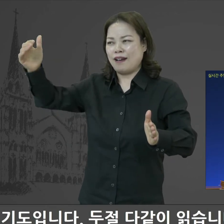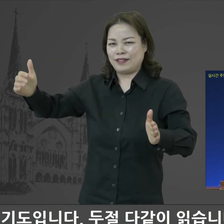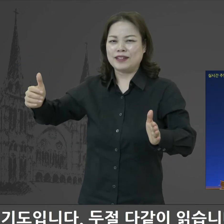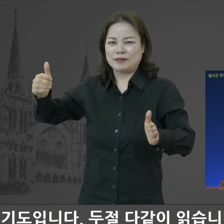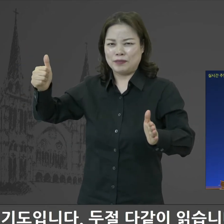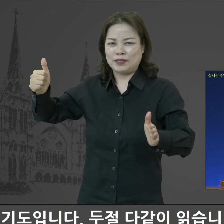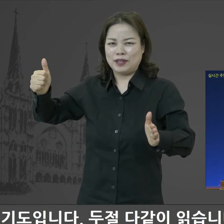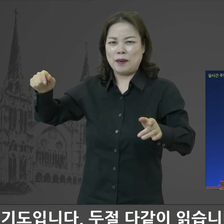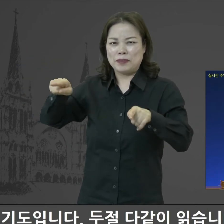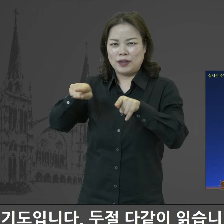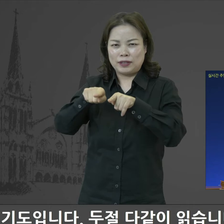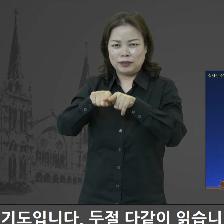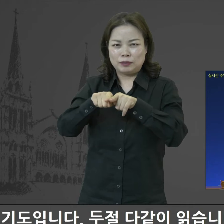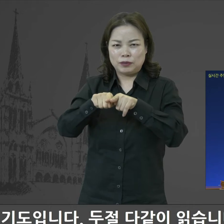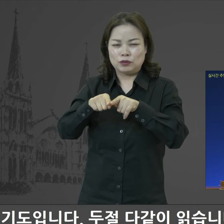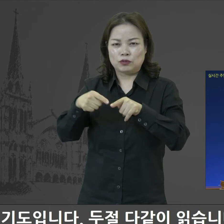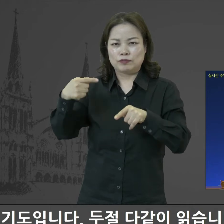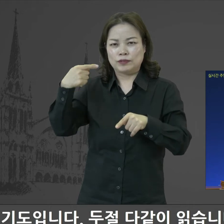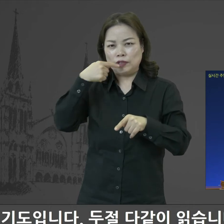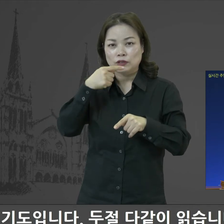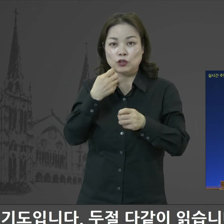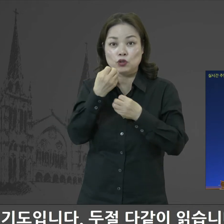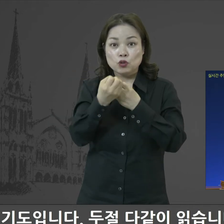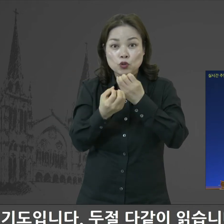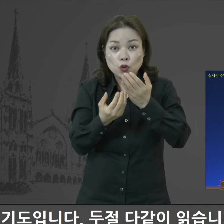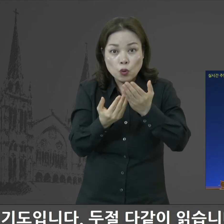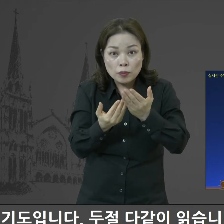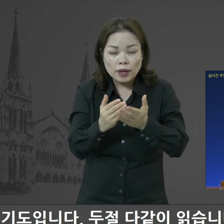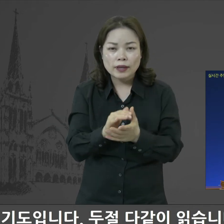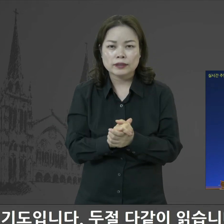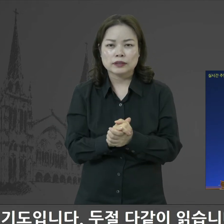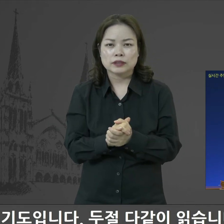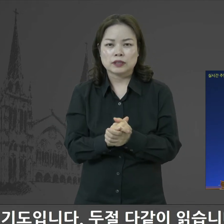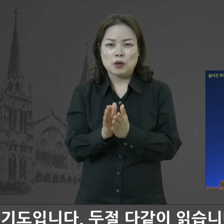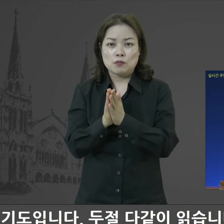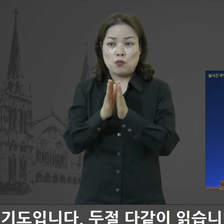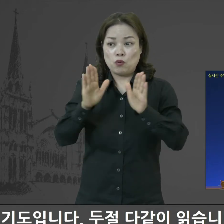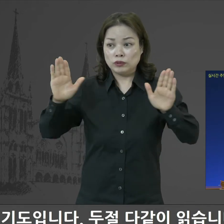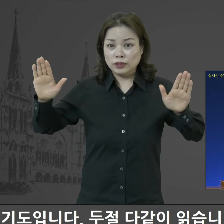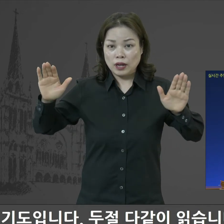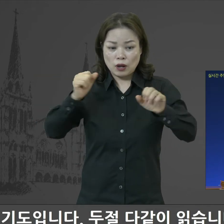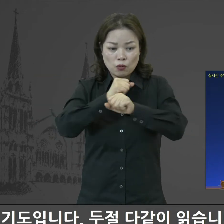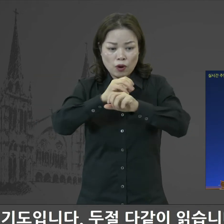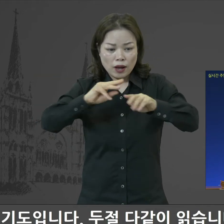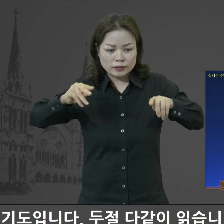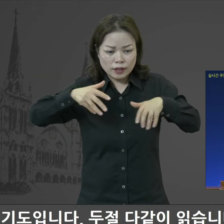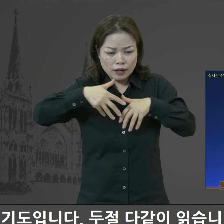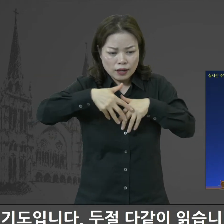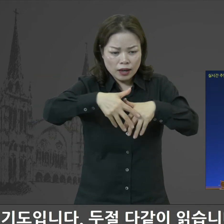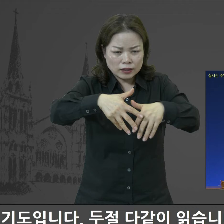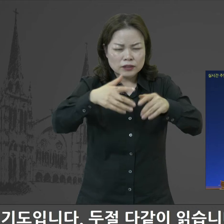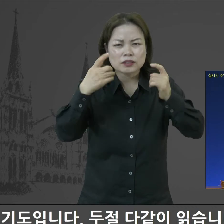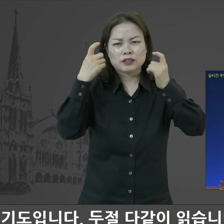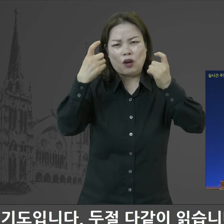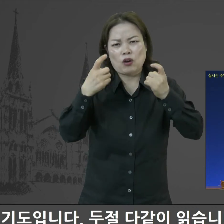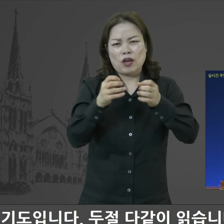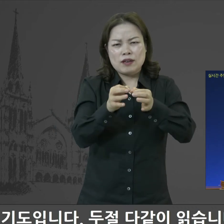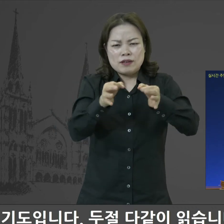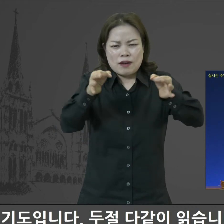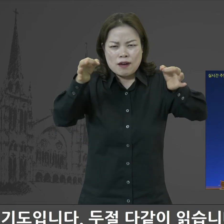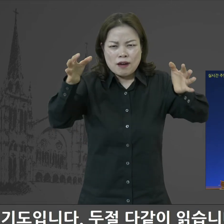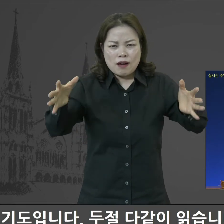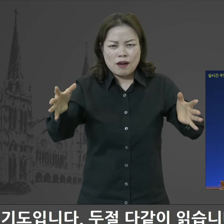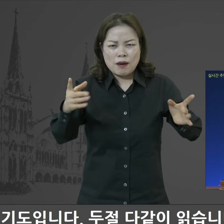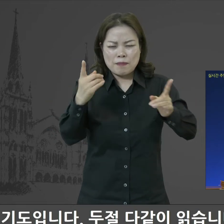하나님께 있음을 철저히 고백합니다. 그리고 이 기도는 모세가 광야 행진의 그 여정 동안